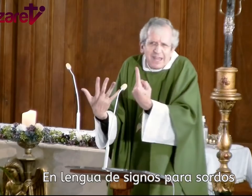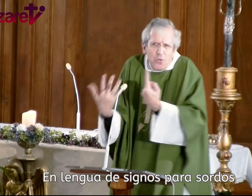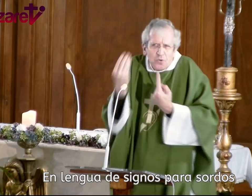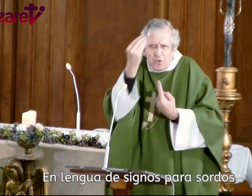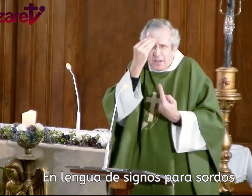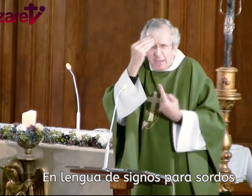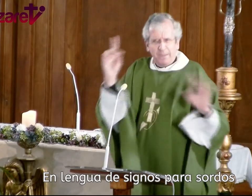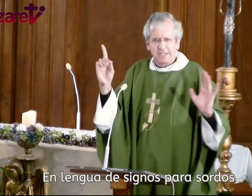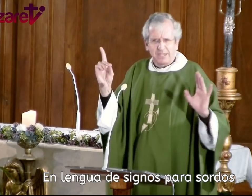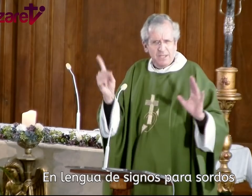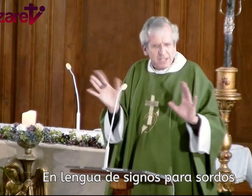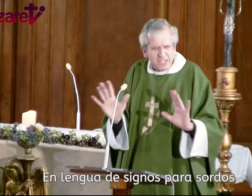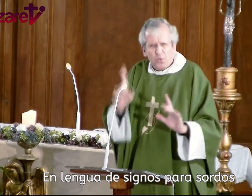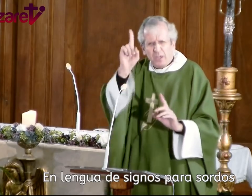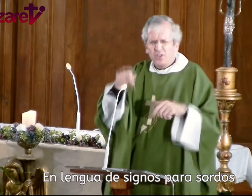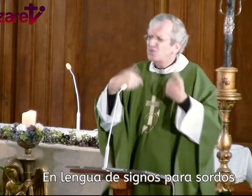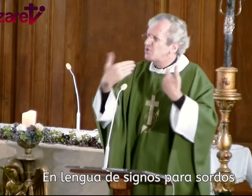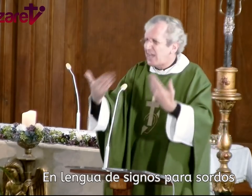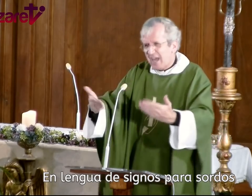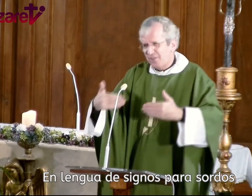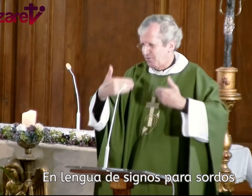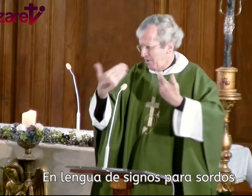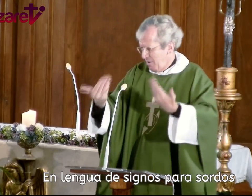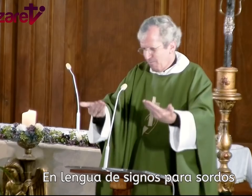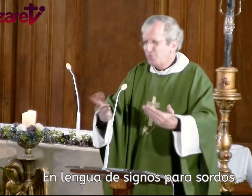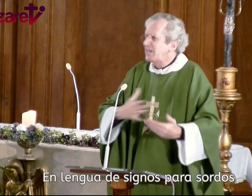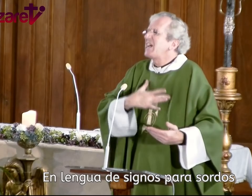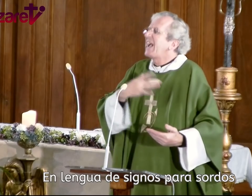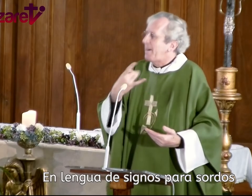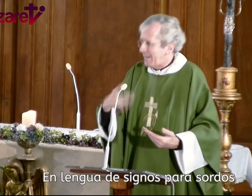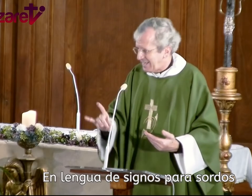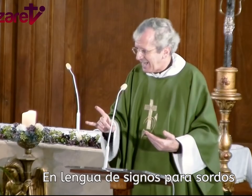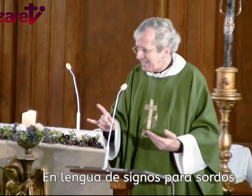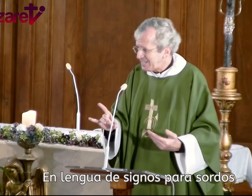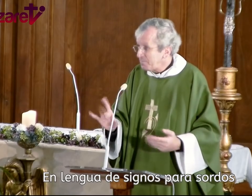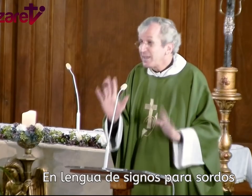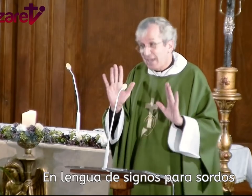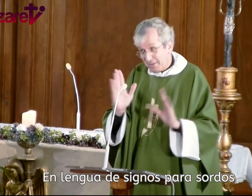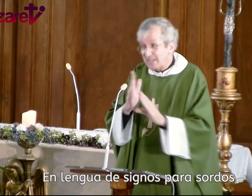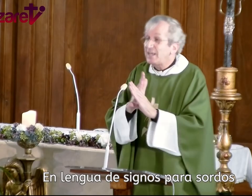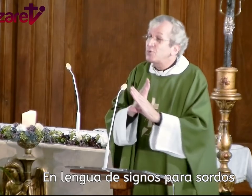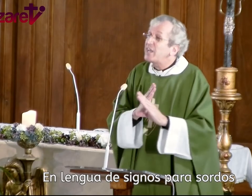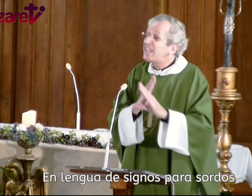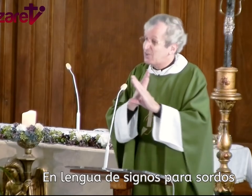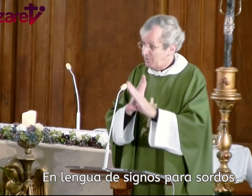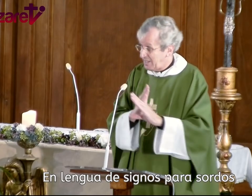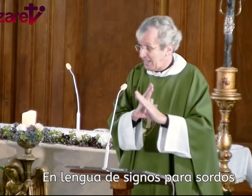uno Que piense Seguro que Dios Nos ha dado Muchas capacidades Que a veces Tenemos escondidas